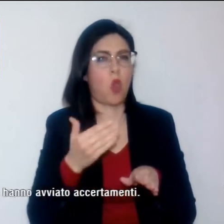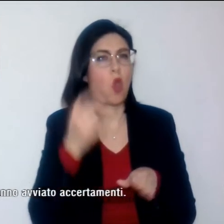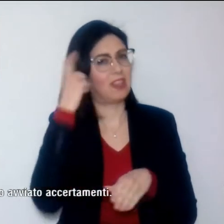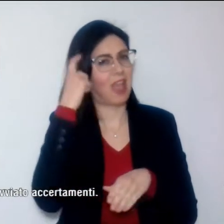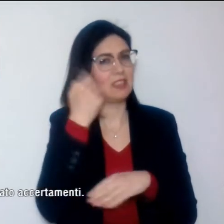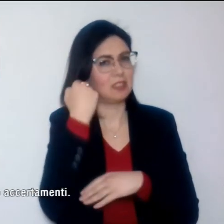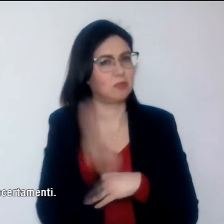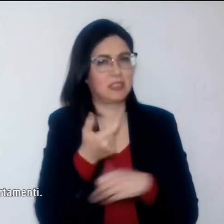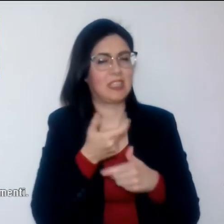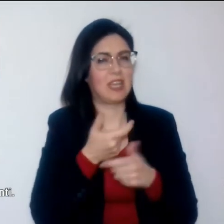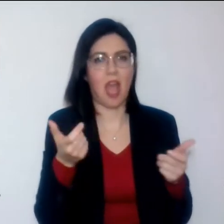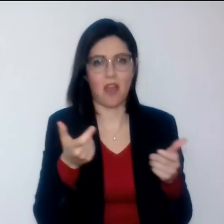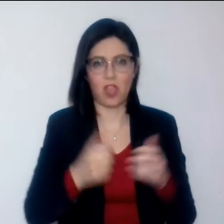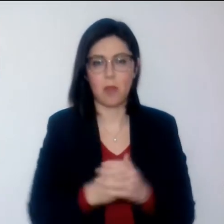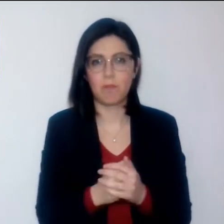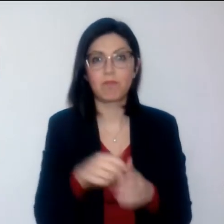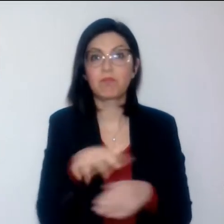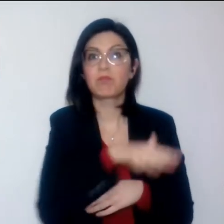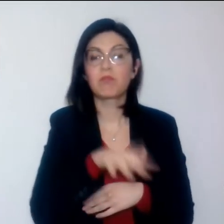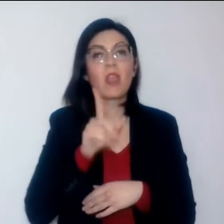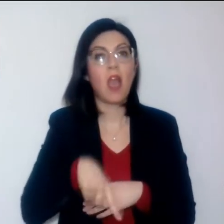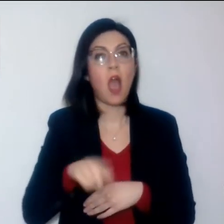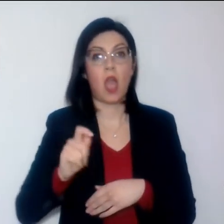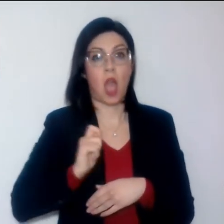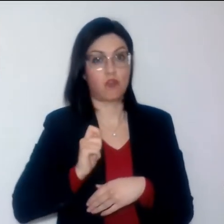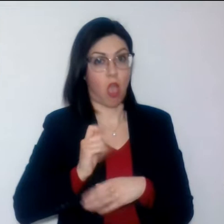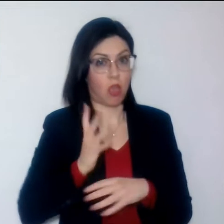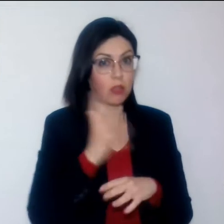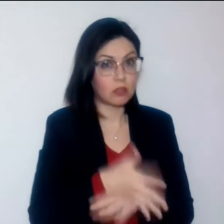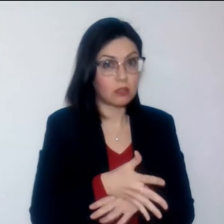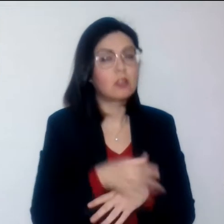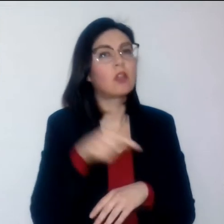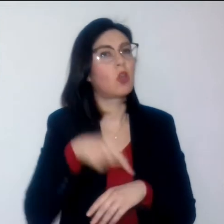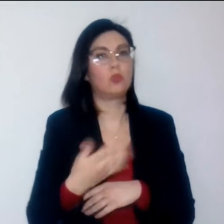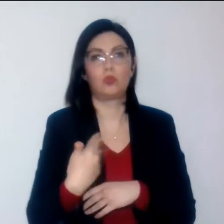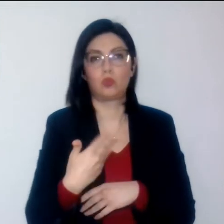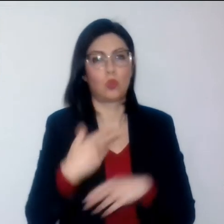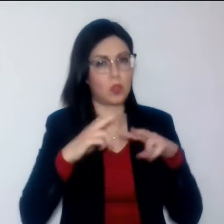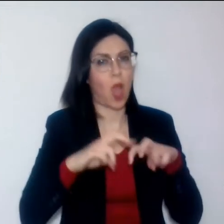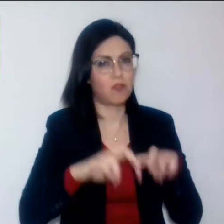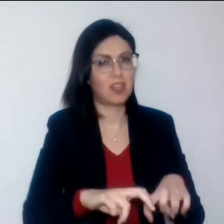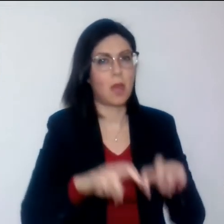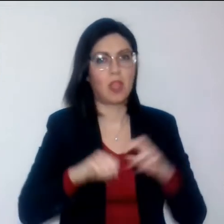sul posto anche le forze dell'ordine che hanno avviato subito accertamenti